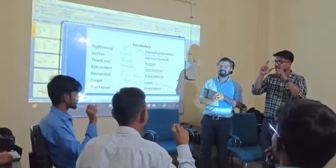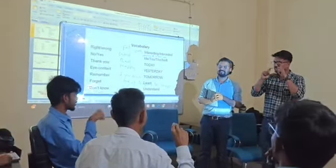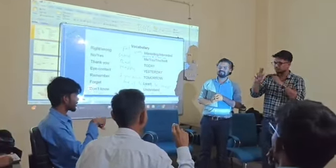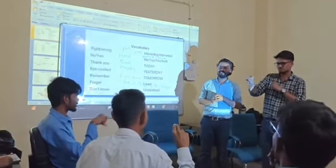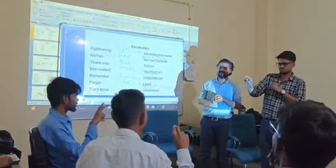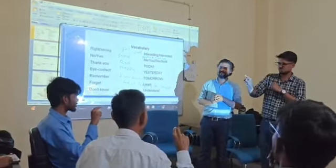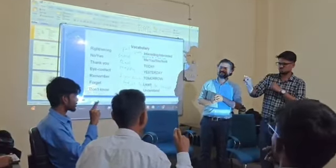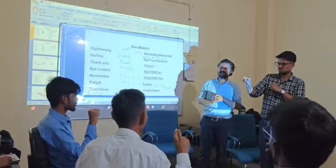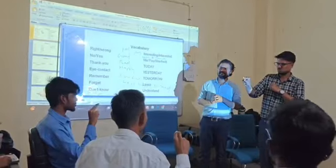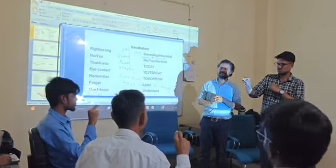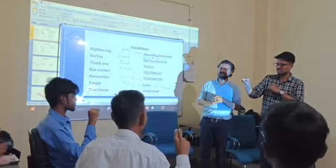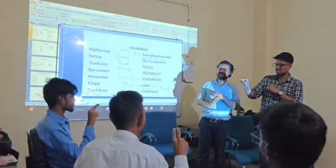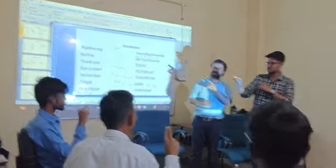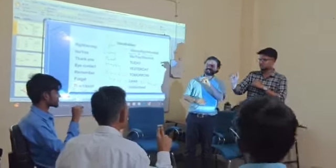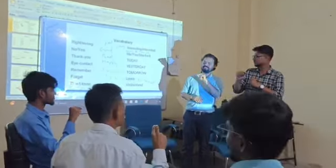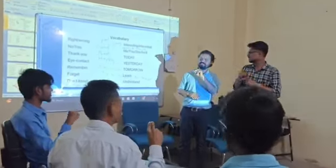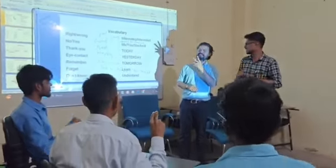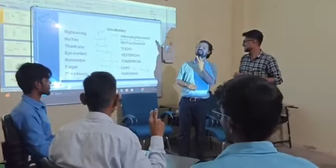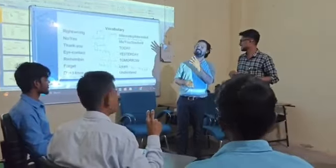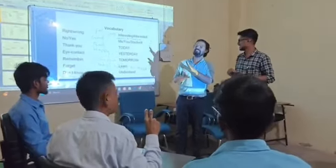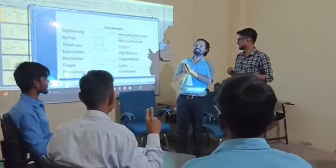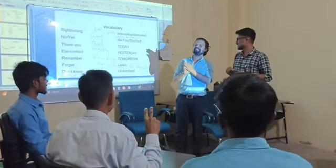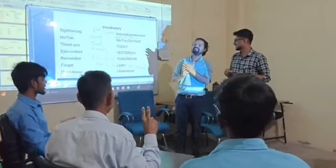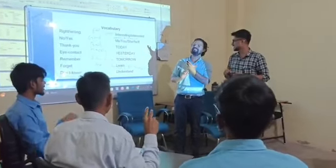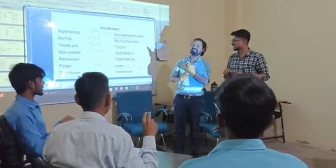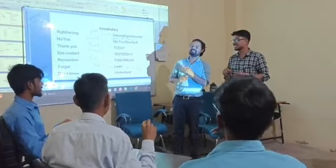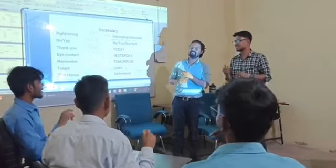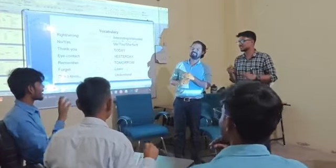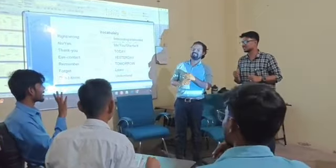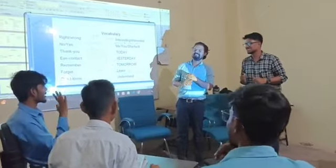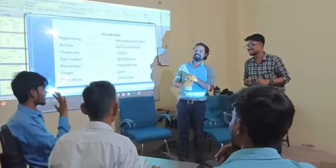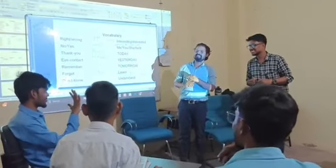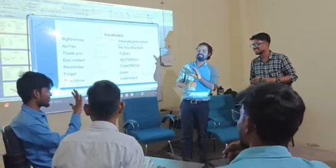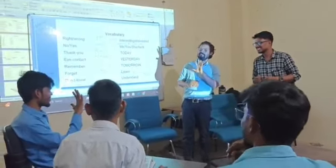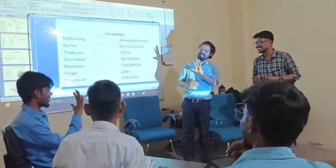एक ऐसे नो। ठीक, कितने खाते हो?